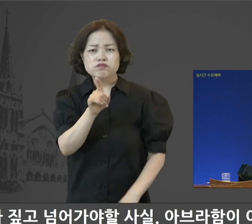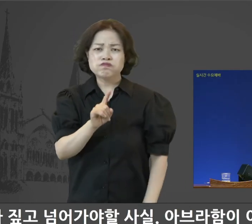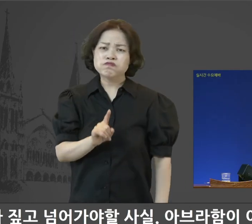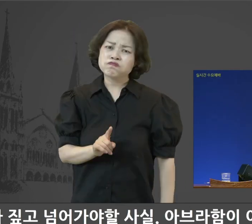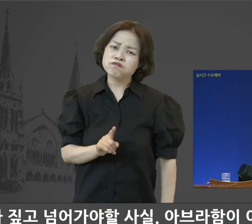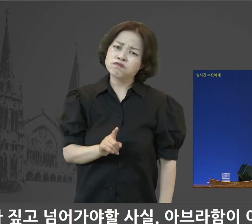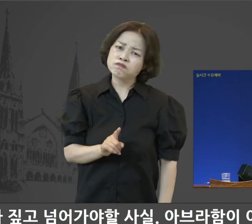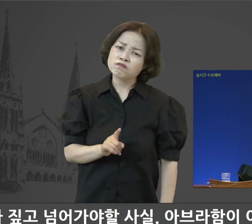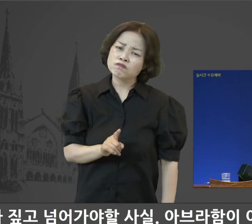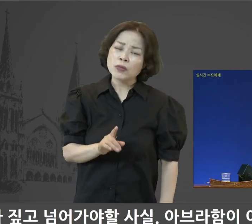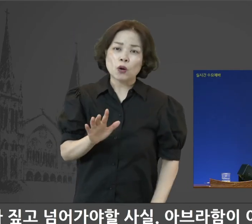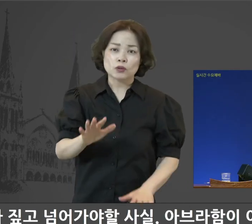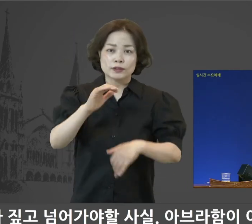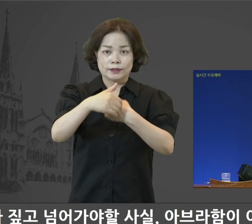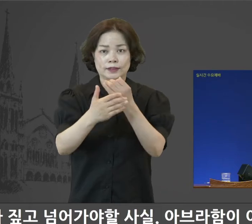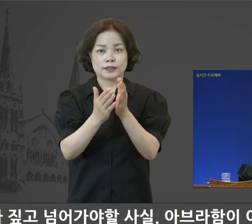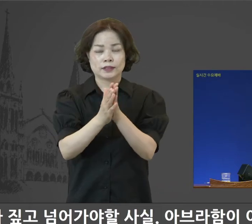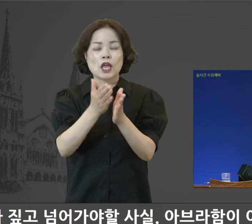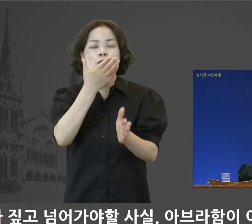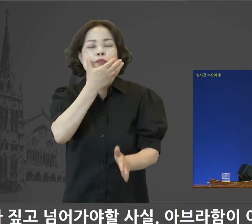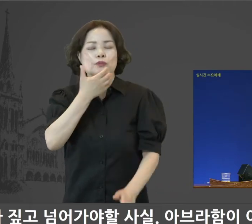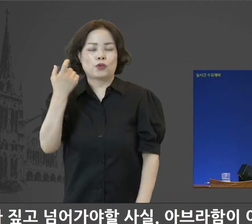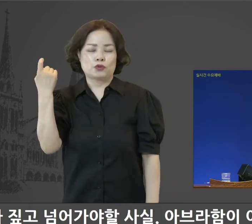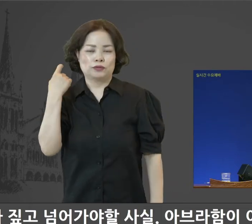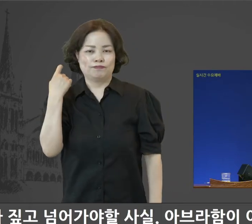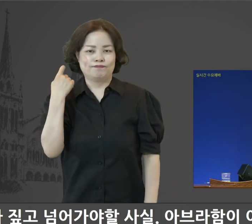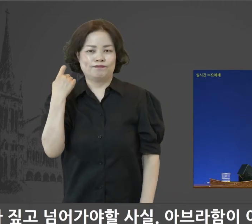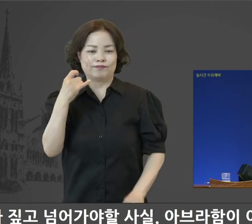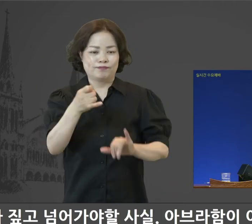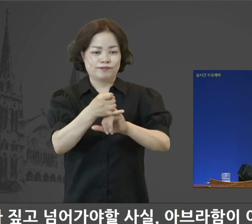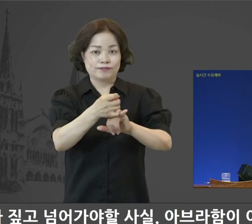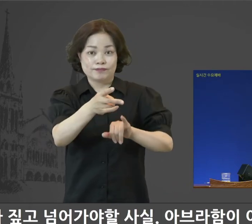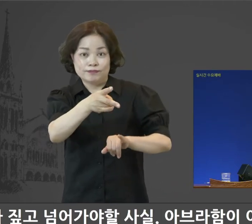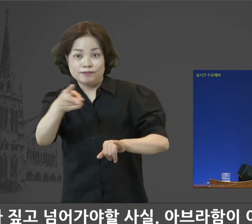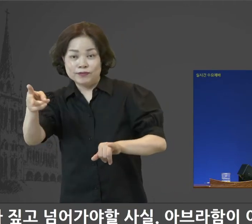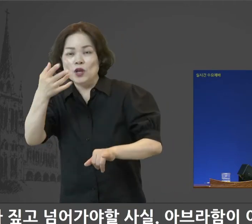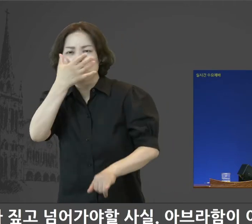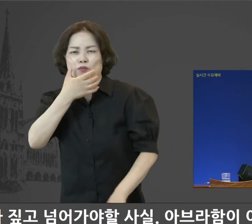거죠. 오늘 성경은 이것이 복음이다라고 이야기합니다.